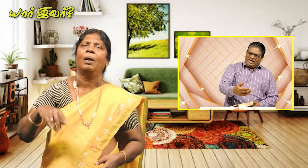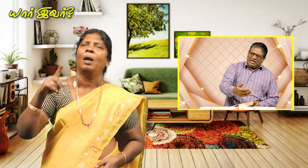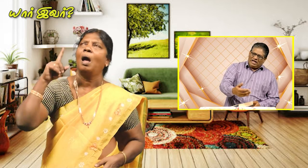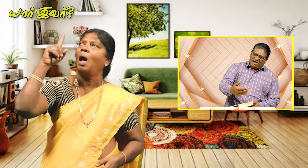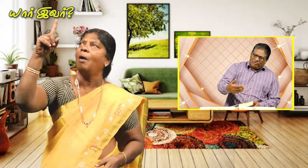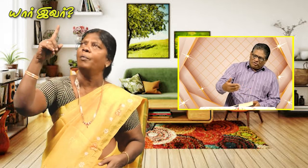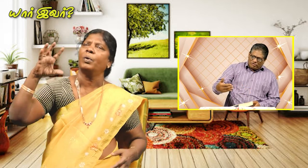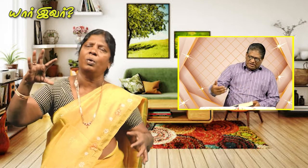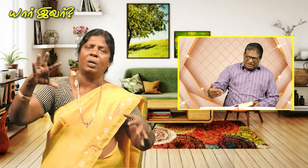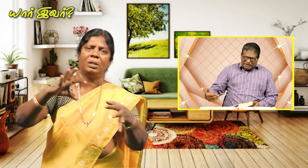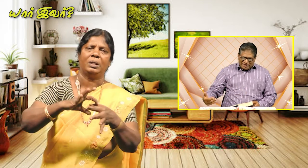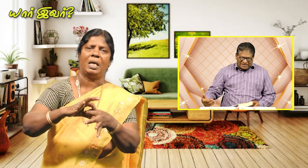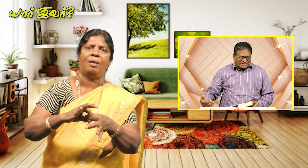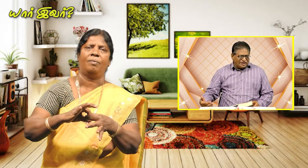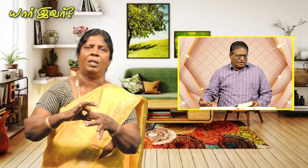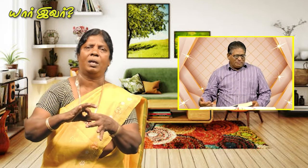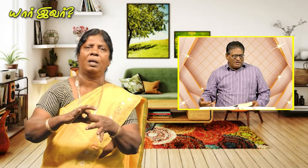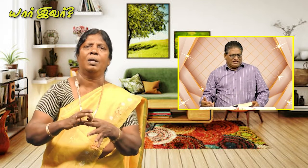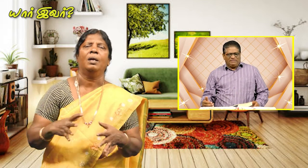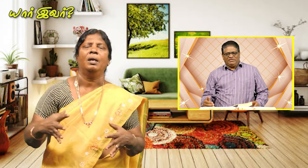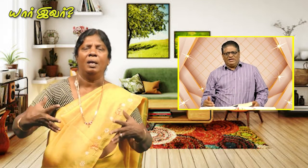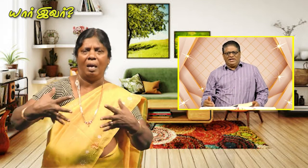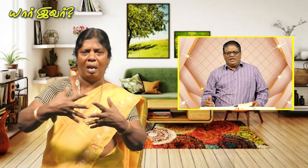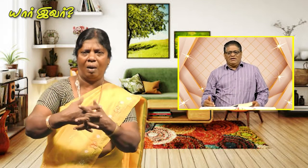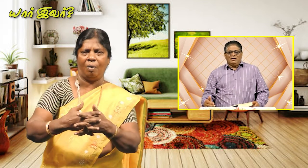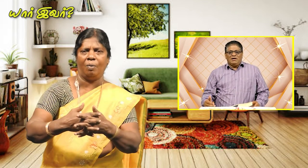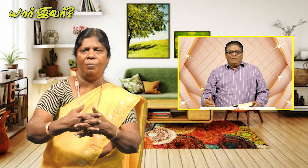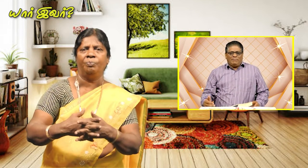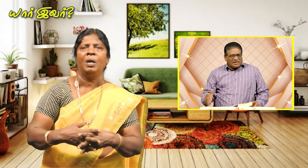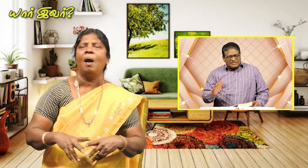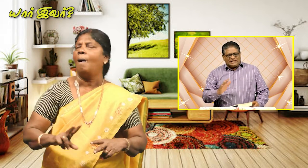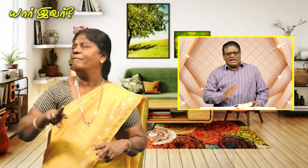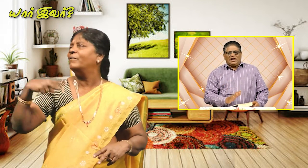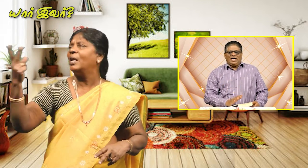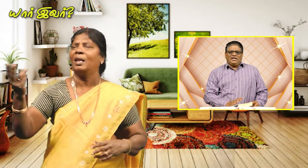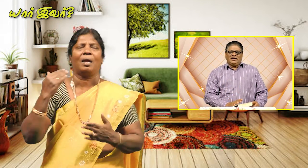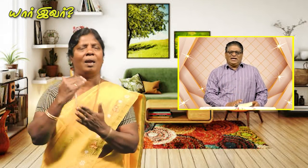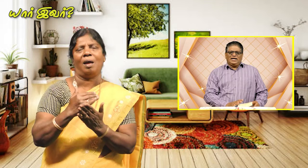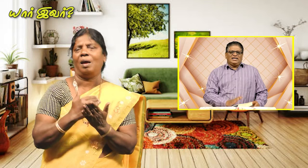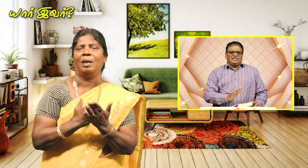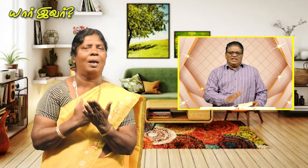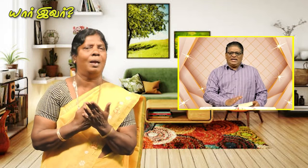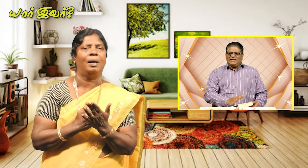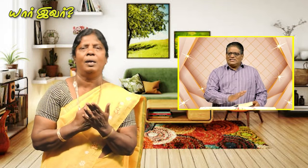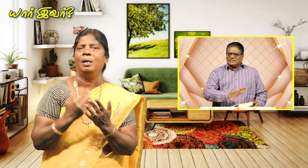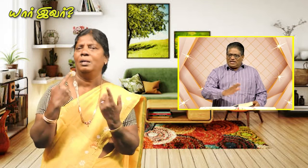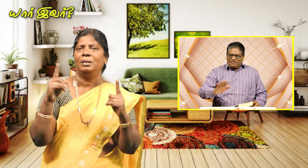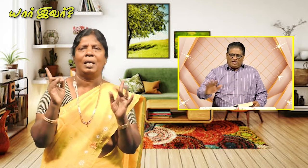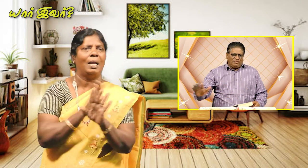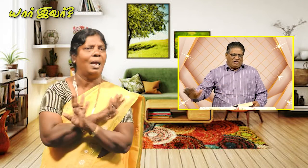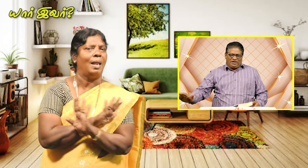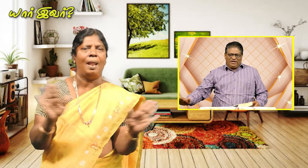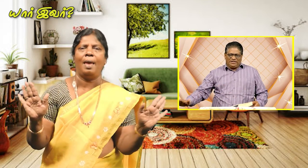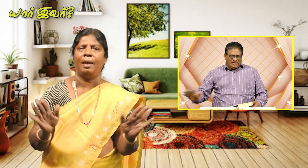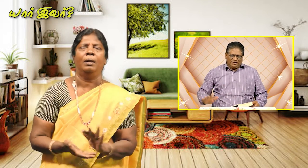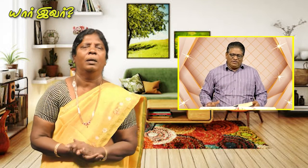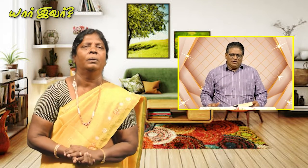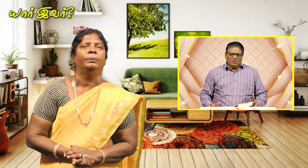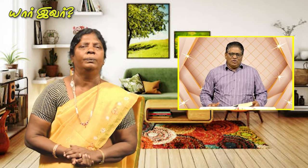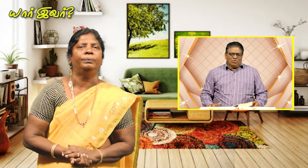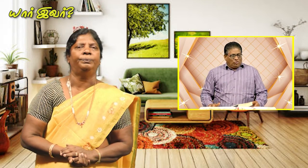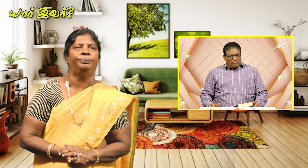அணுகுமுறைதான் உங்களை அவரோடு நெருங்கி சேர்க்குமே தவிர மற்ற காரியங்கள் இதிலே